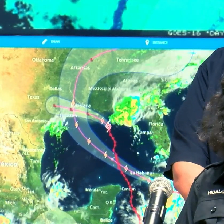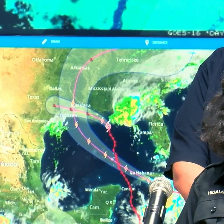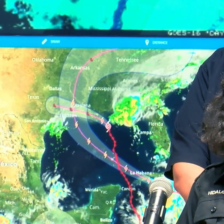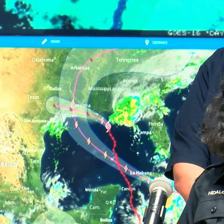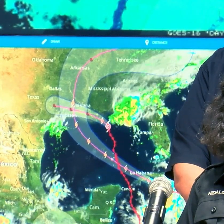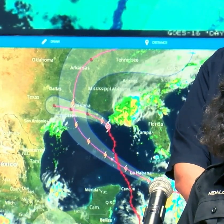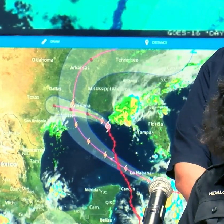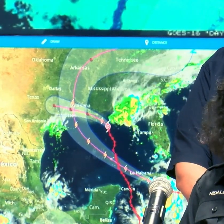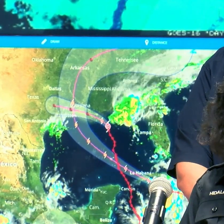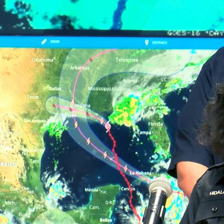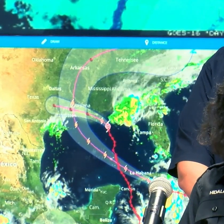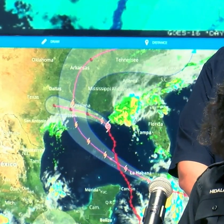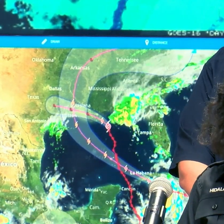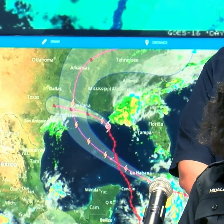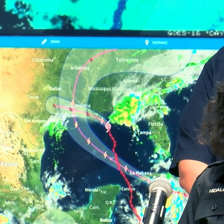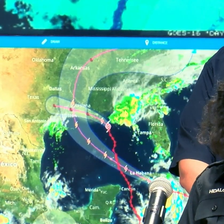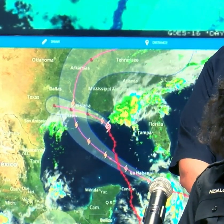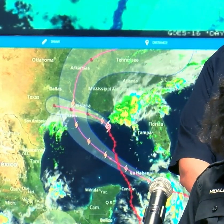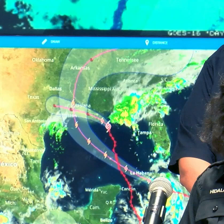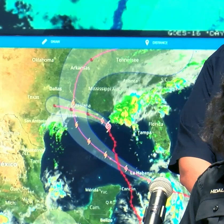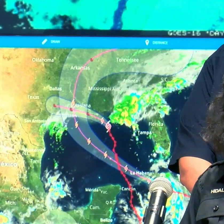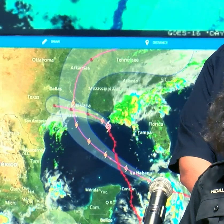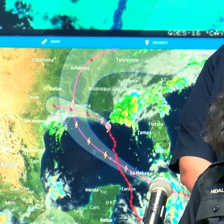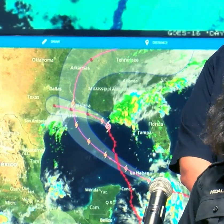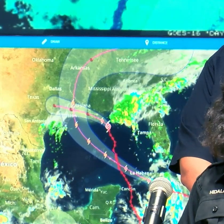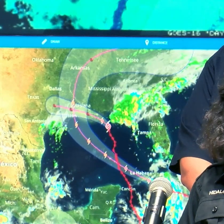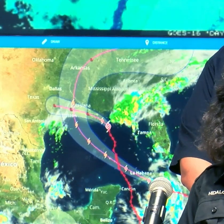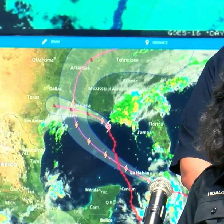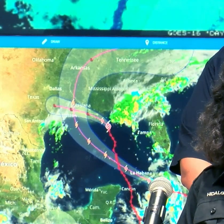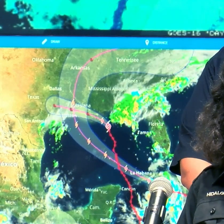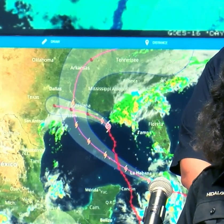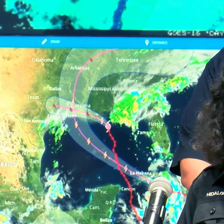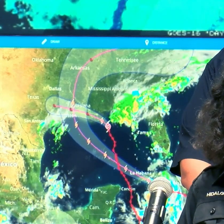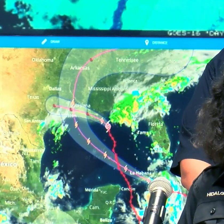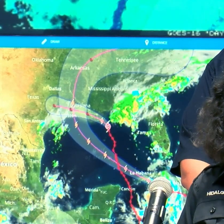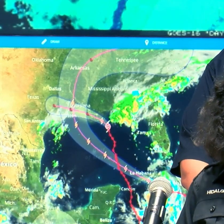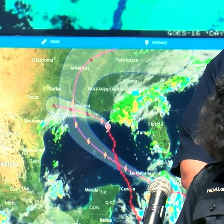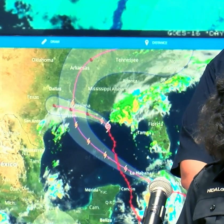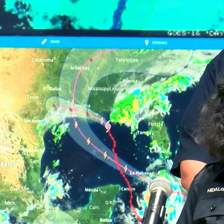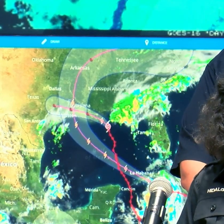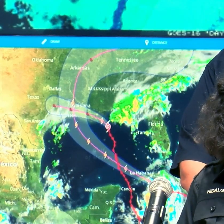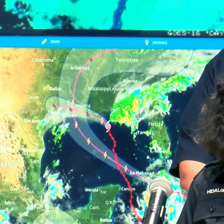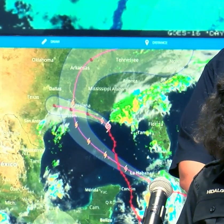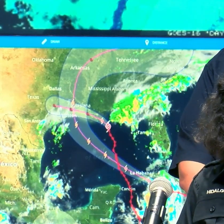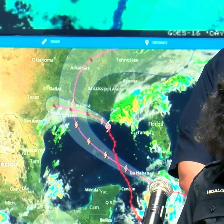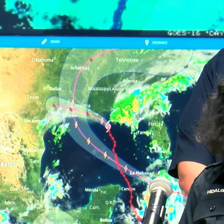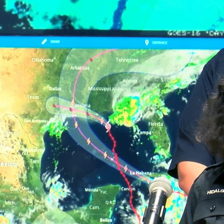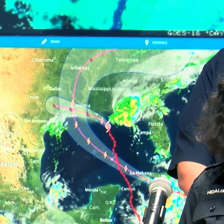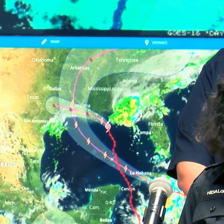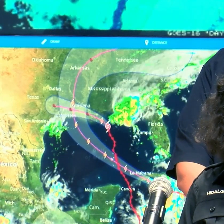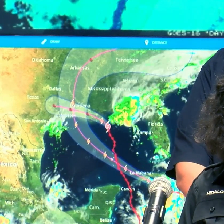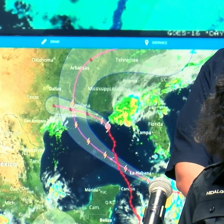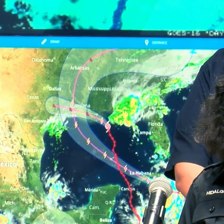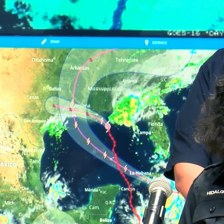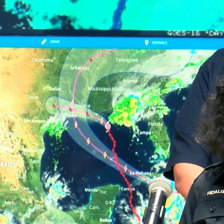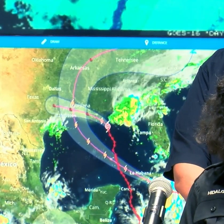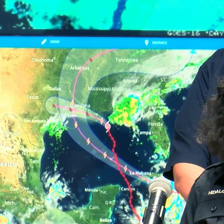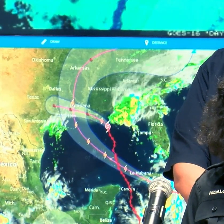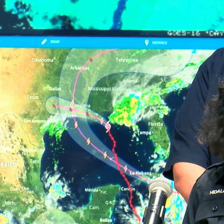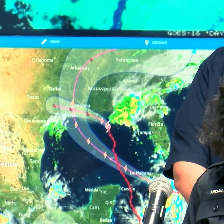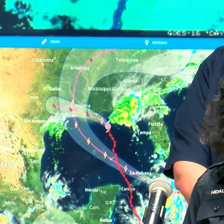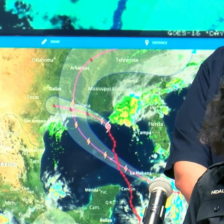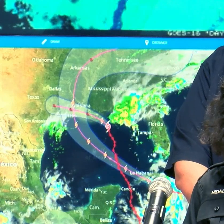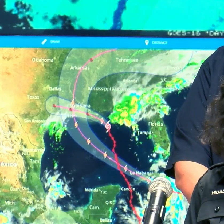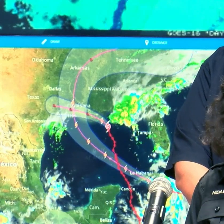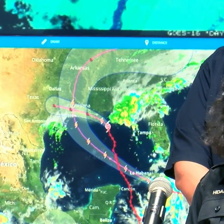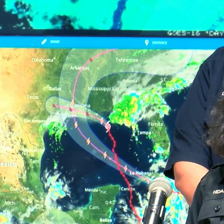mucha amenaza de inundaciones. Entonces, cuando es esa la situación, el tema es escondernos del viento, quedar en